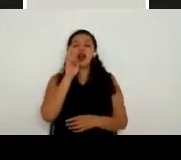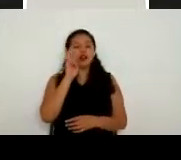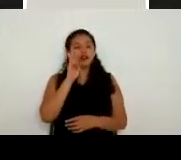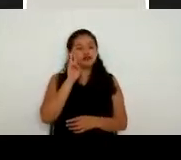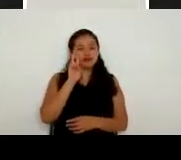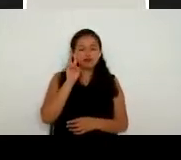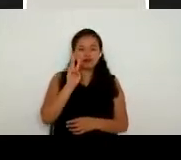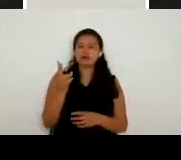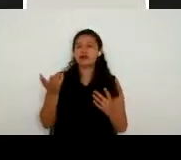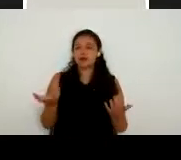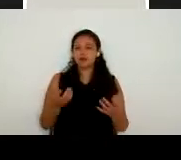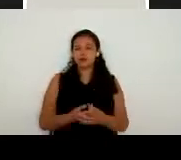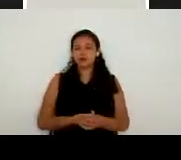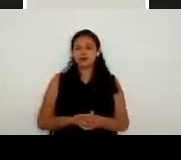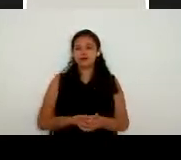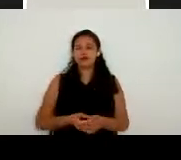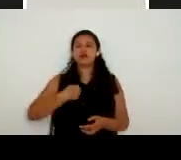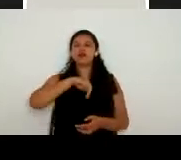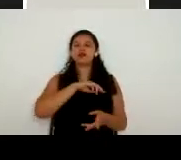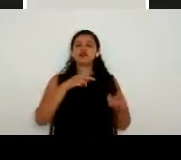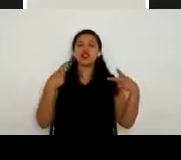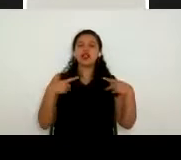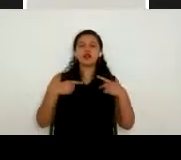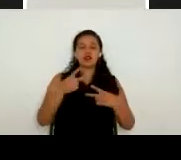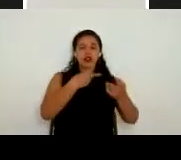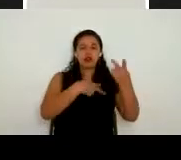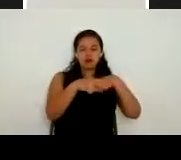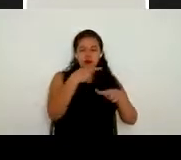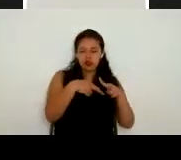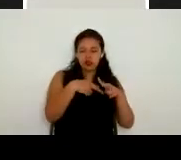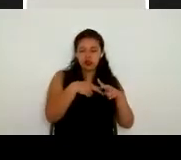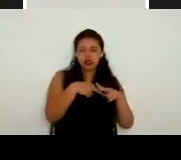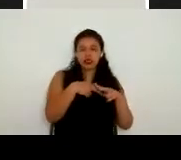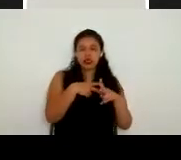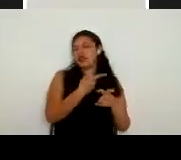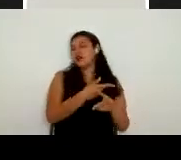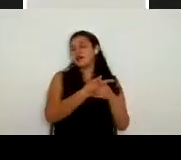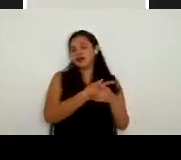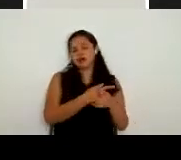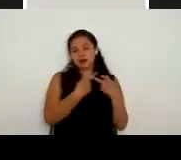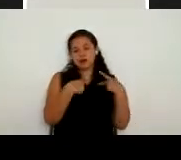que clasificábamos a los pacientes de una manera pues un poquito